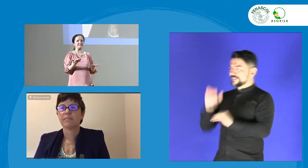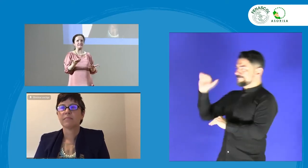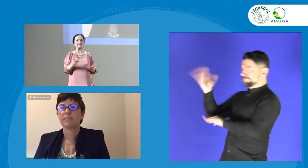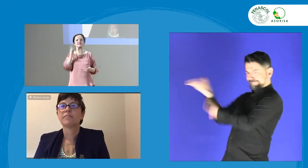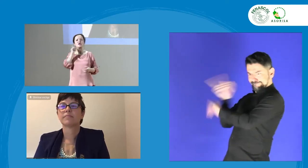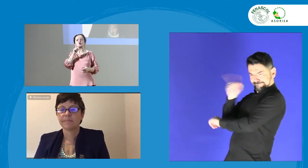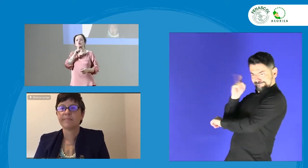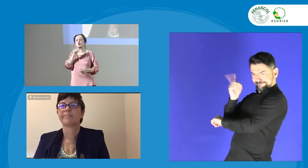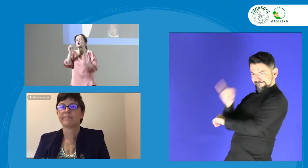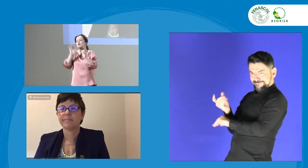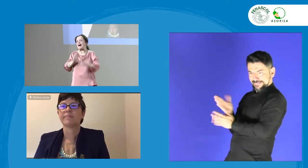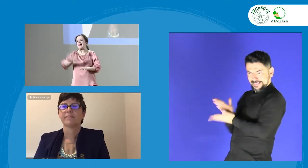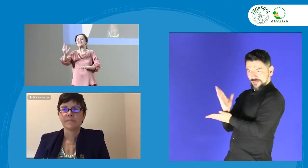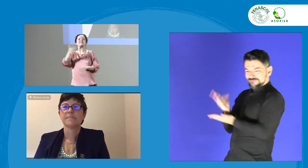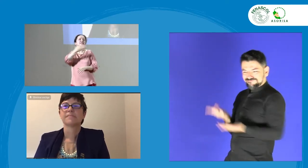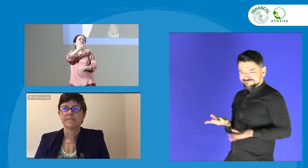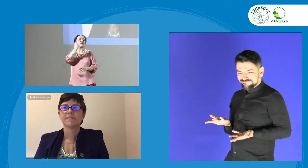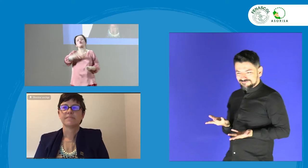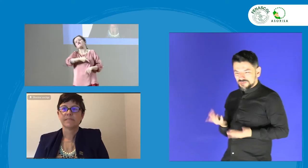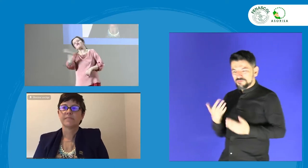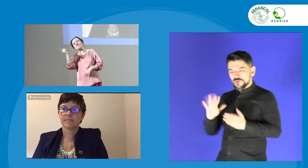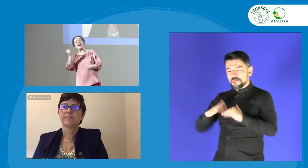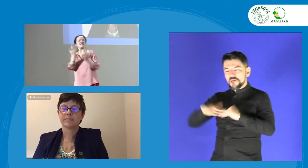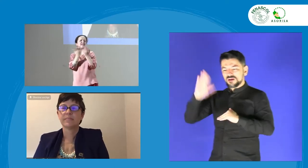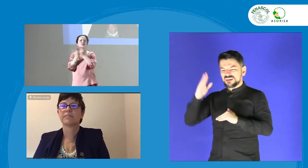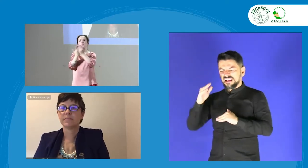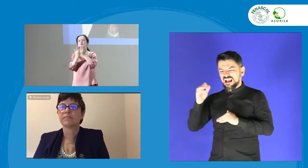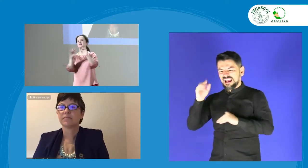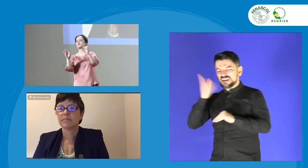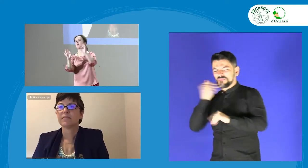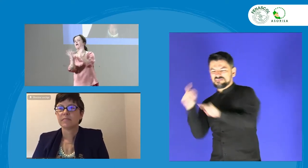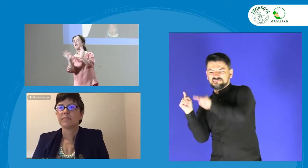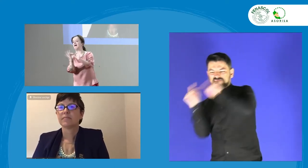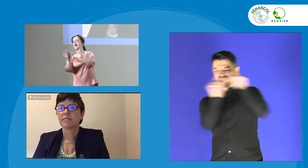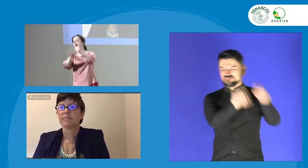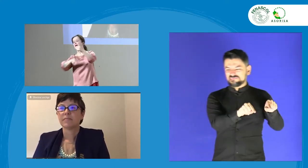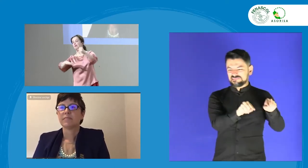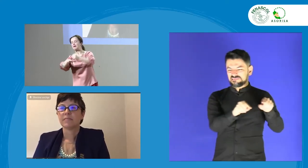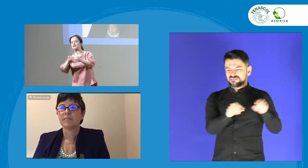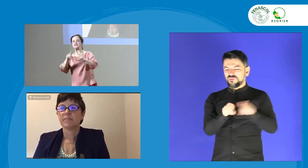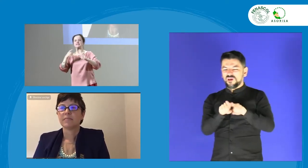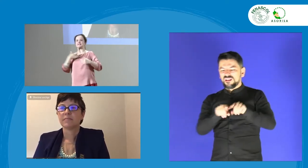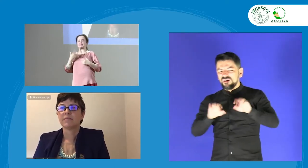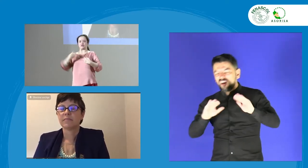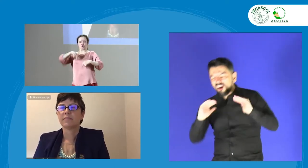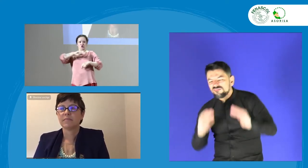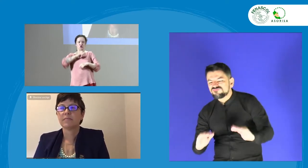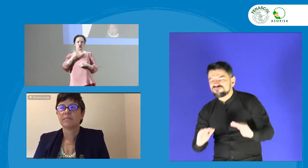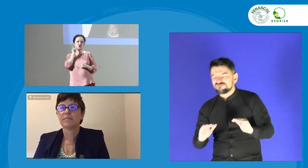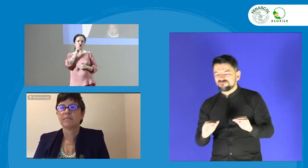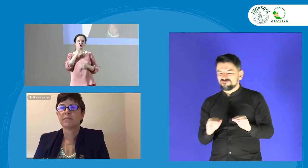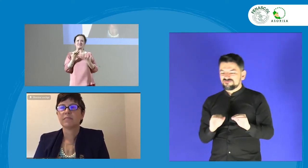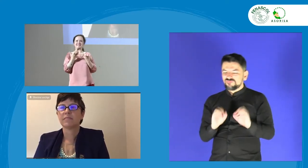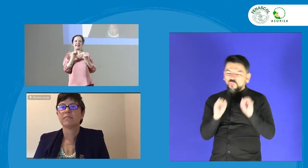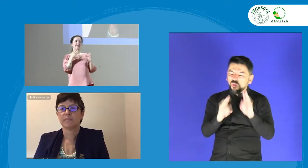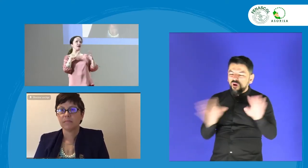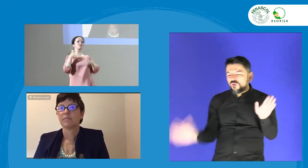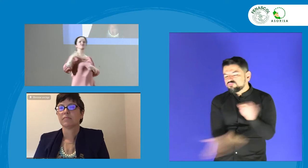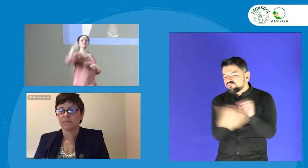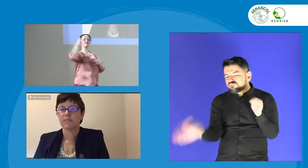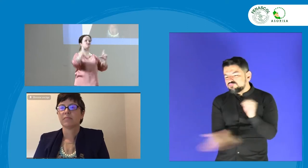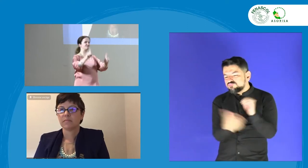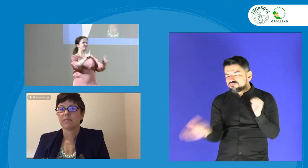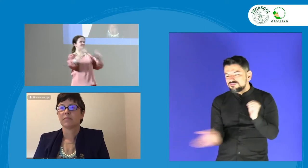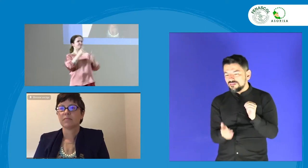no se puede hacer esa incidencia o esa garantía de ese derecho. Entonces, muchas personas sordas dicen, bueno, como tengo esta barrera, entonces prefiero irme a estudiar